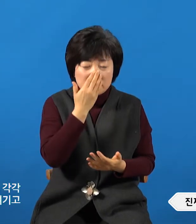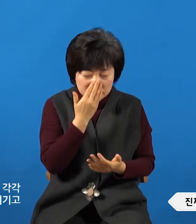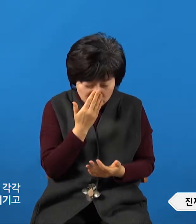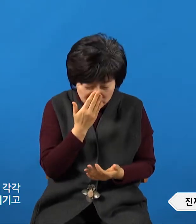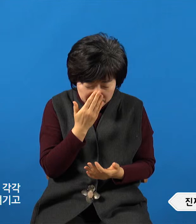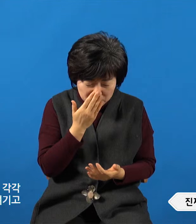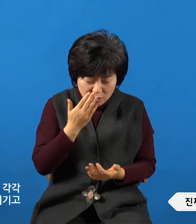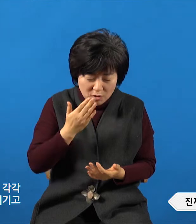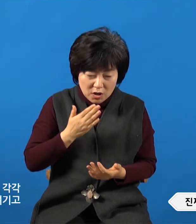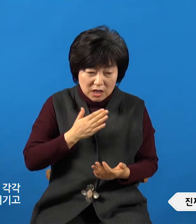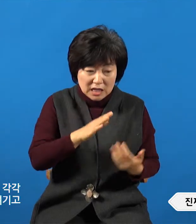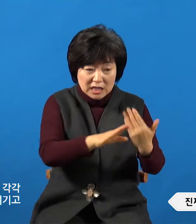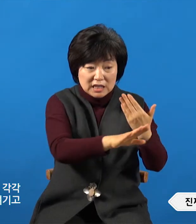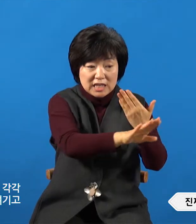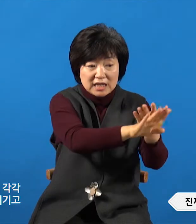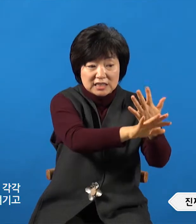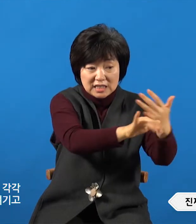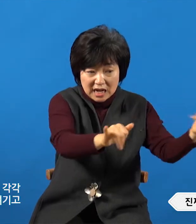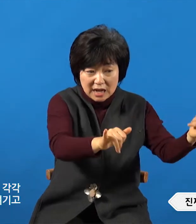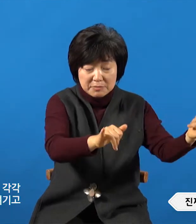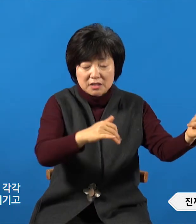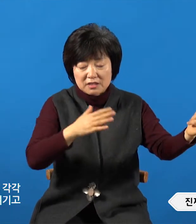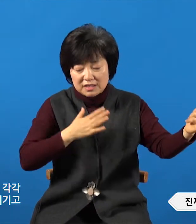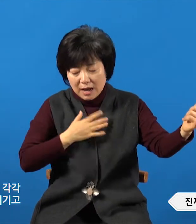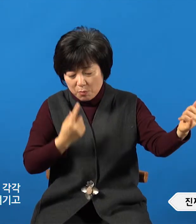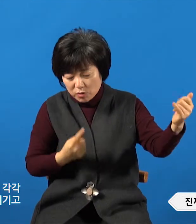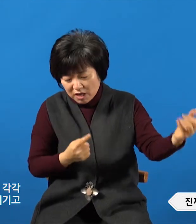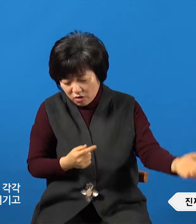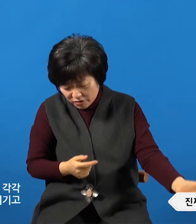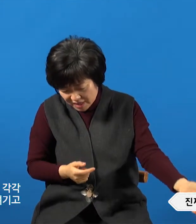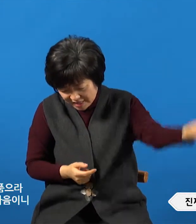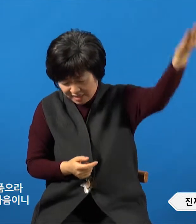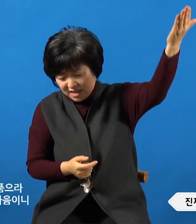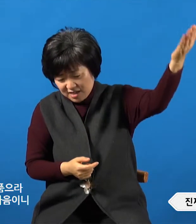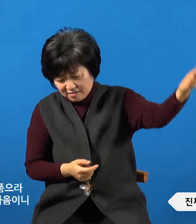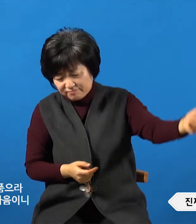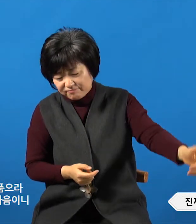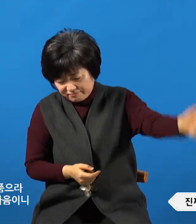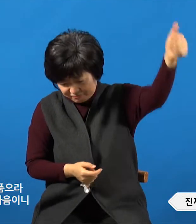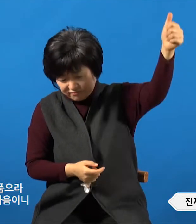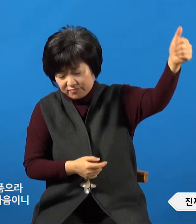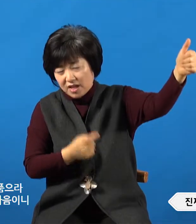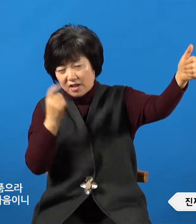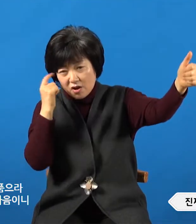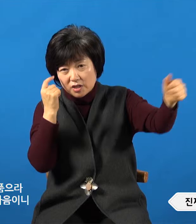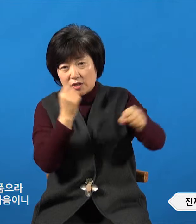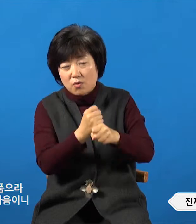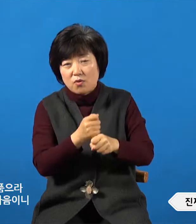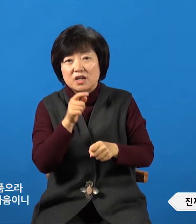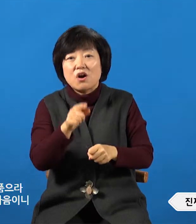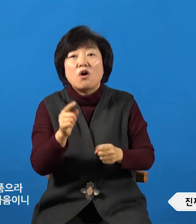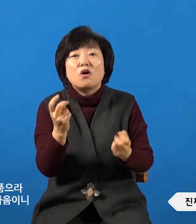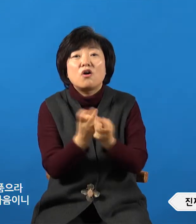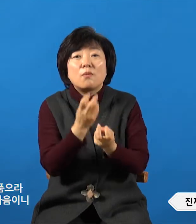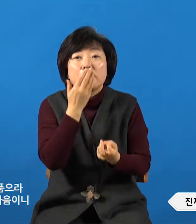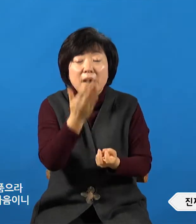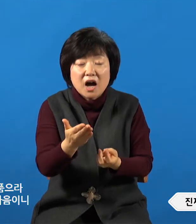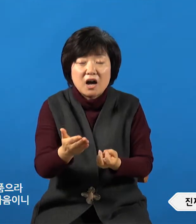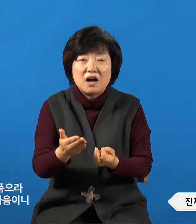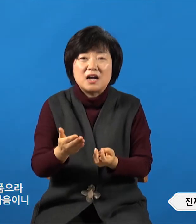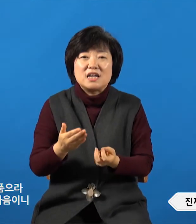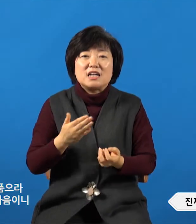낮게 여기고. 어떻게 그렇게 할 수 있을까요? 5절 이렇게 말씀합니다. 너희 안에 이 마음을 품으라. 곧